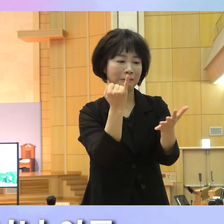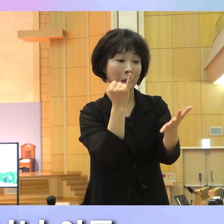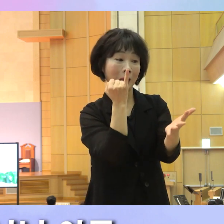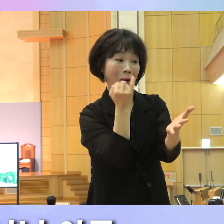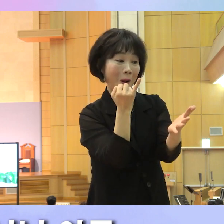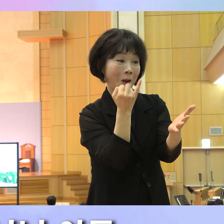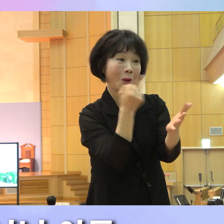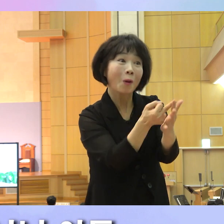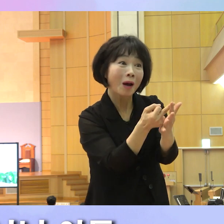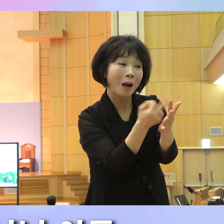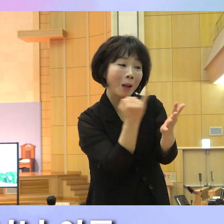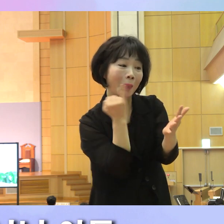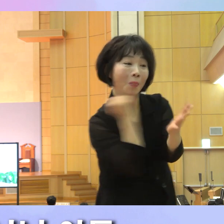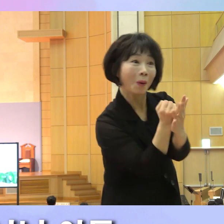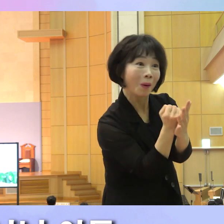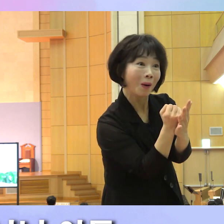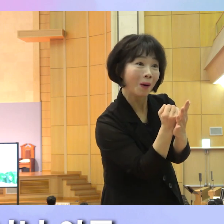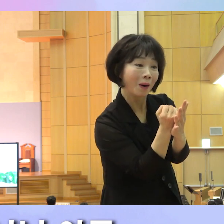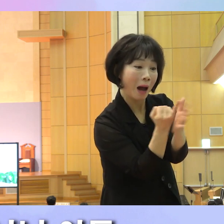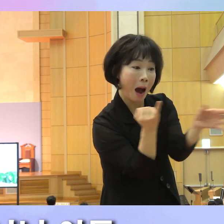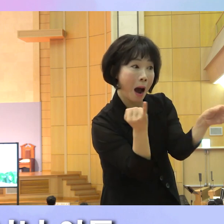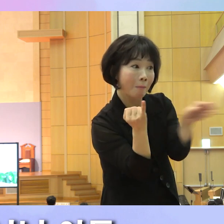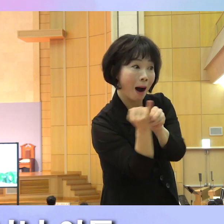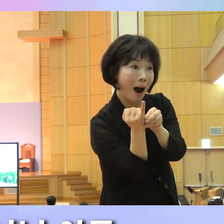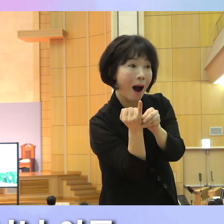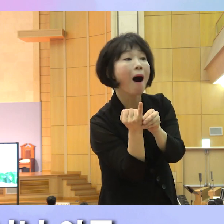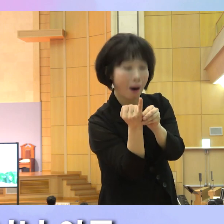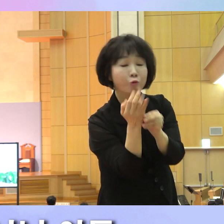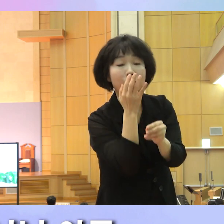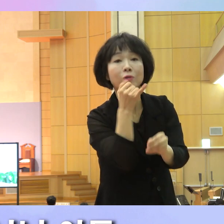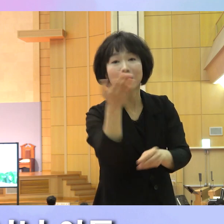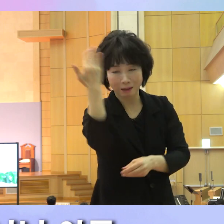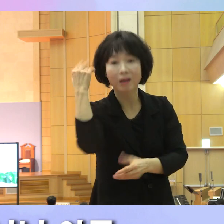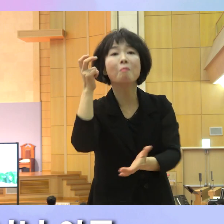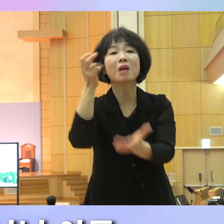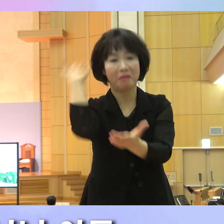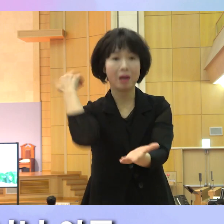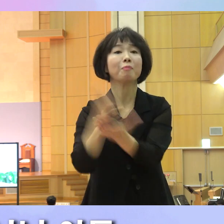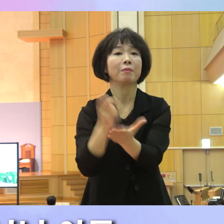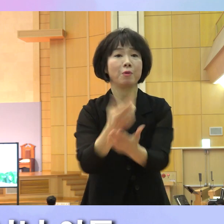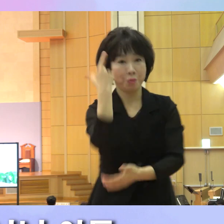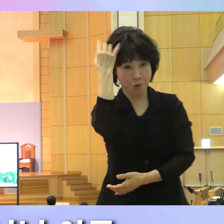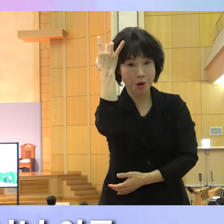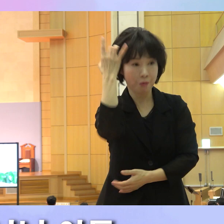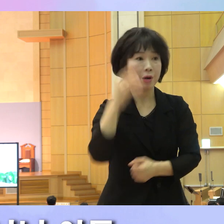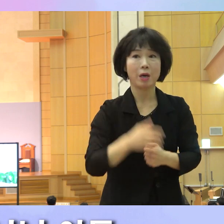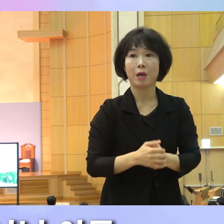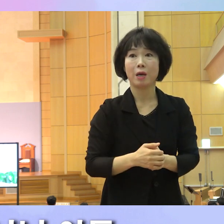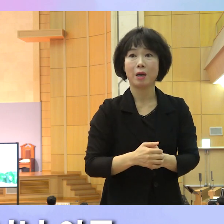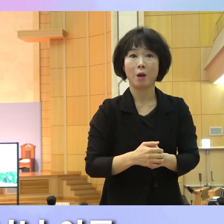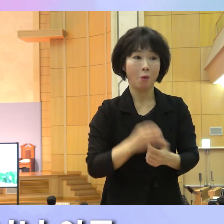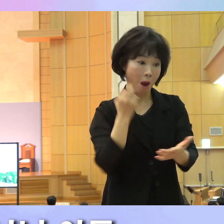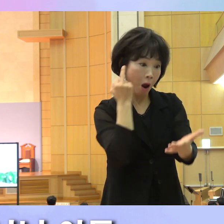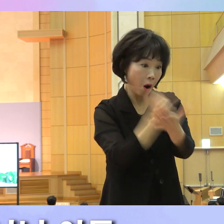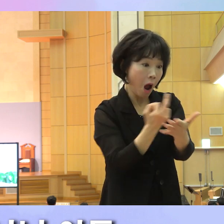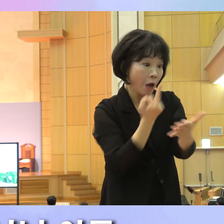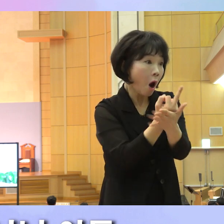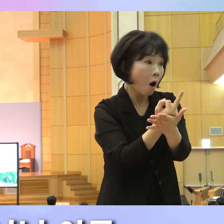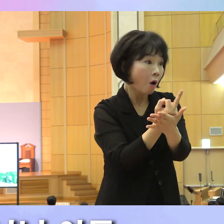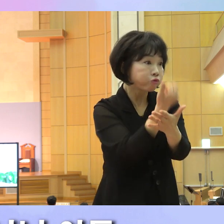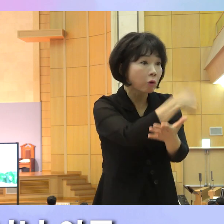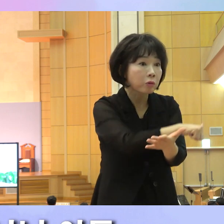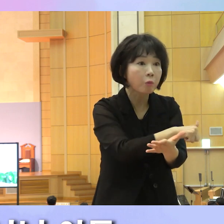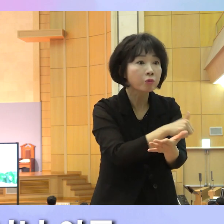살아서 아이를 낳아서 그 아들을 돌아가신 형님에게 대를 이을 수 있도록 하는